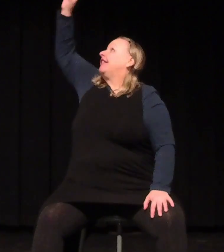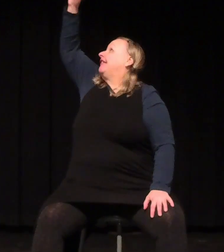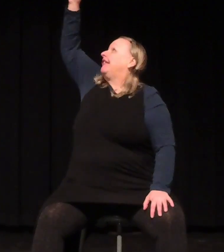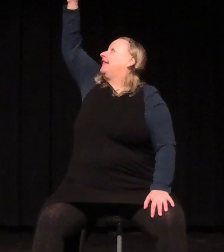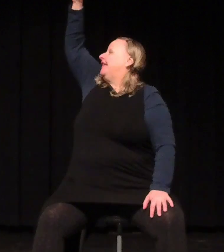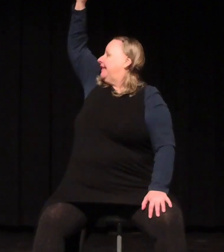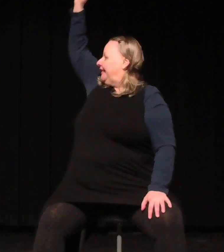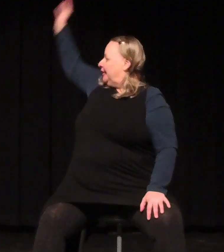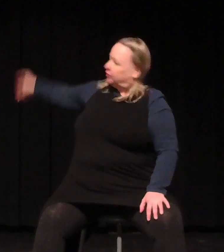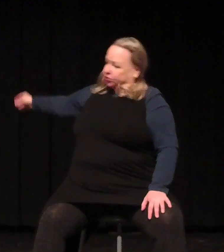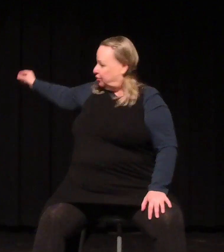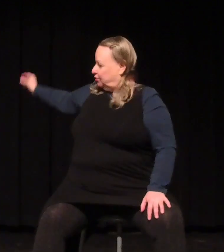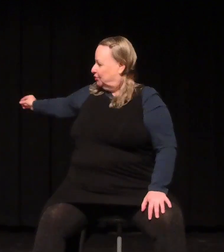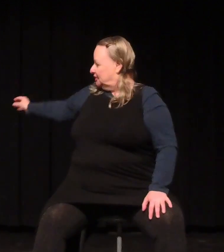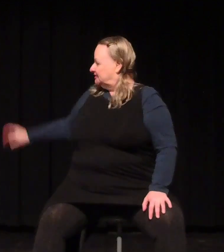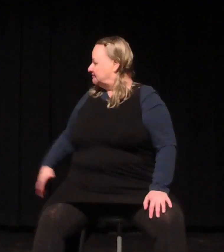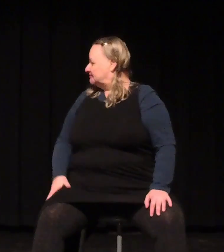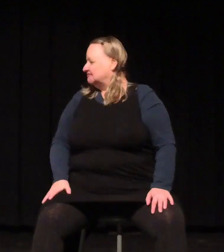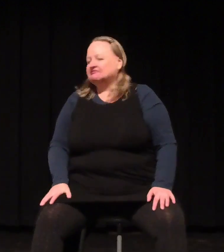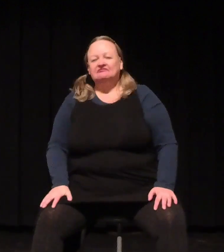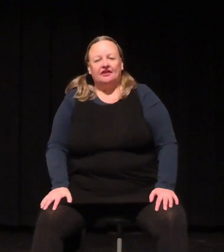Bon, la bitch.